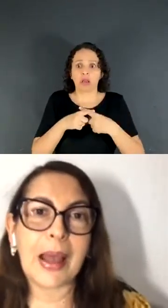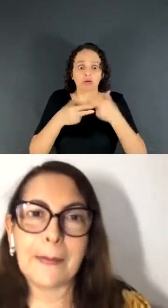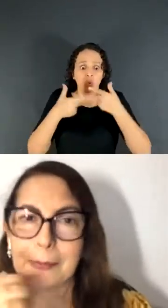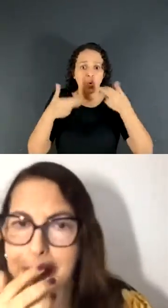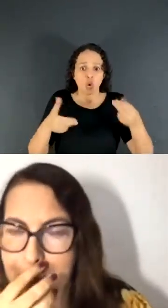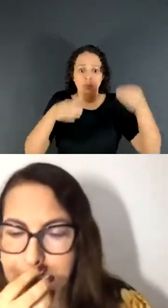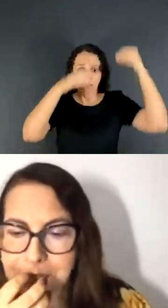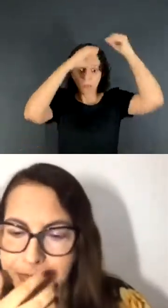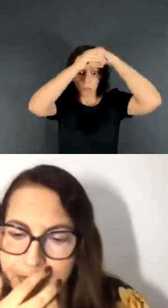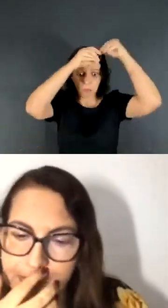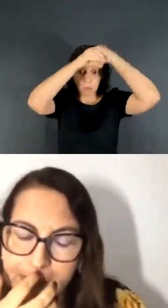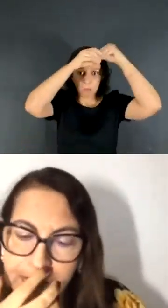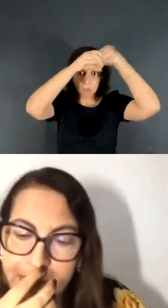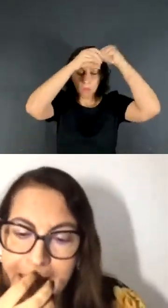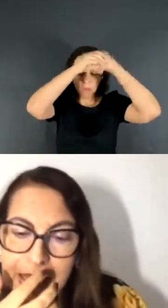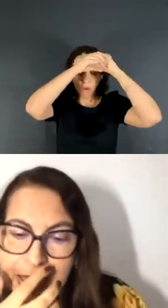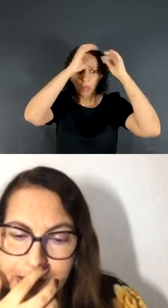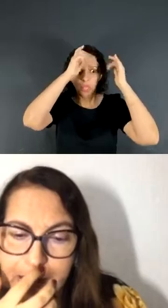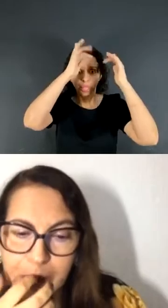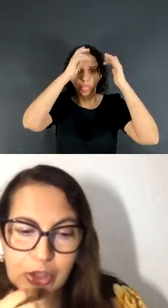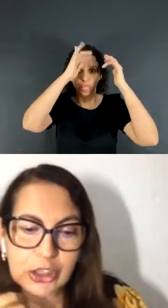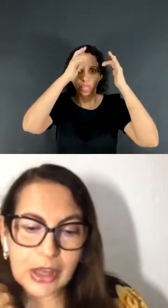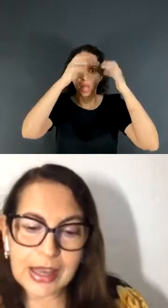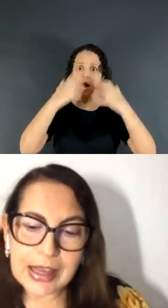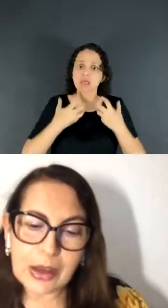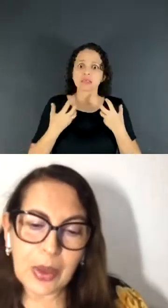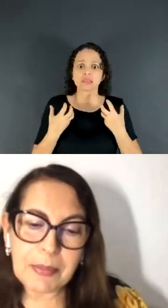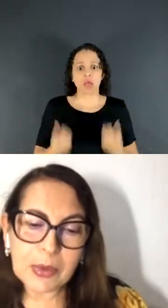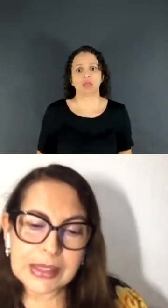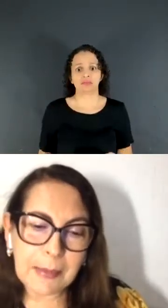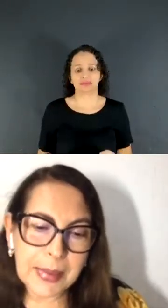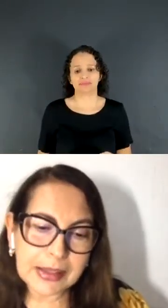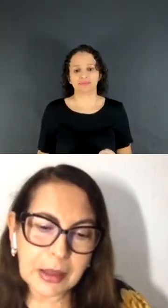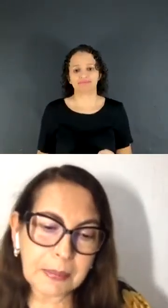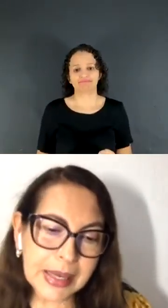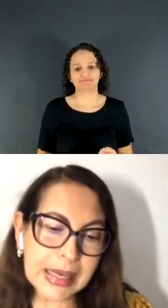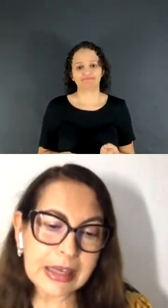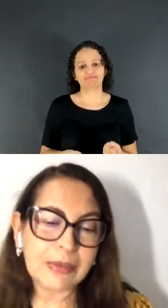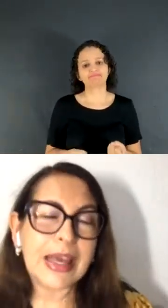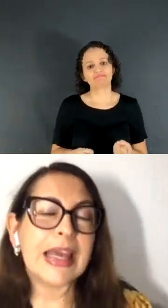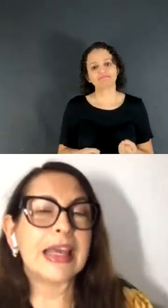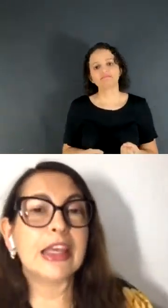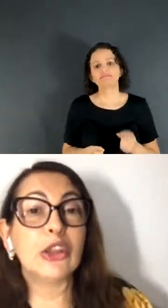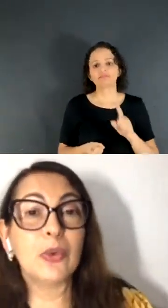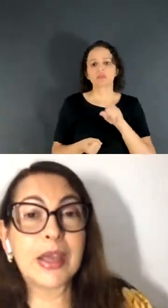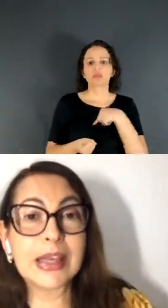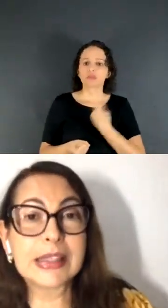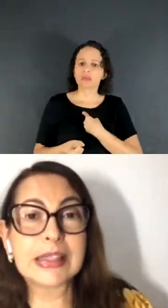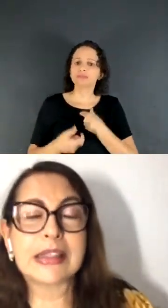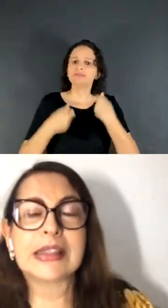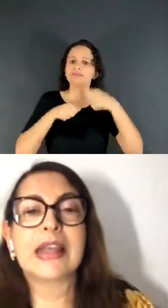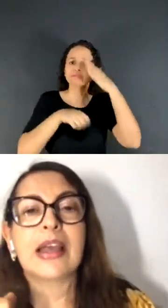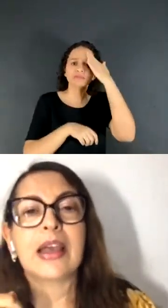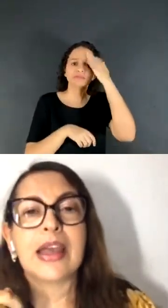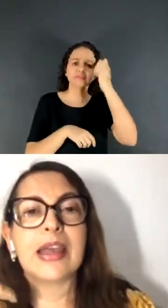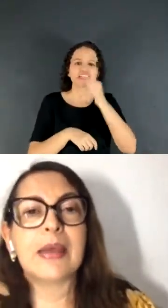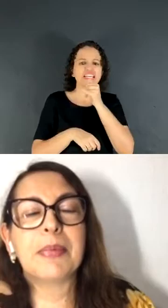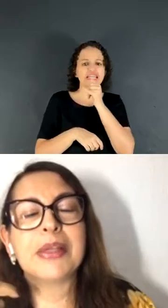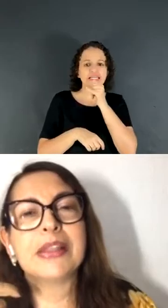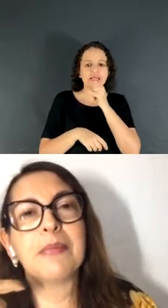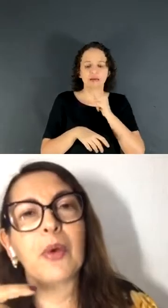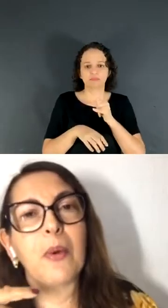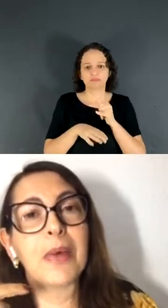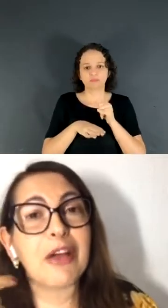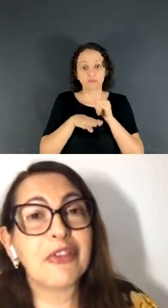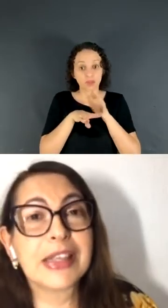não dá, tá? Então, gente, é bom saber também, né, que doenças,